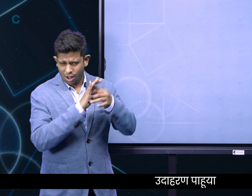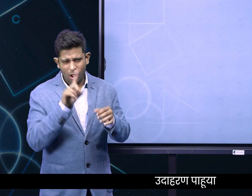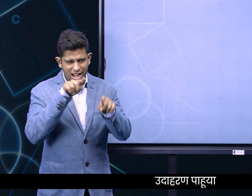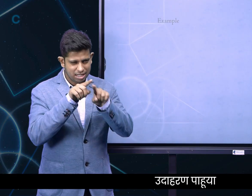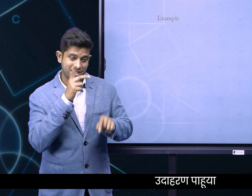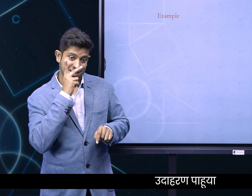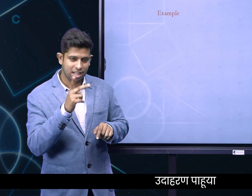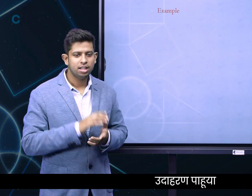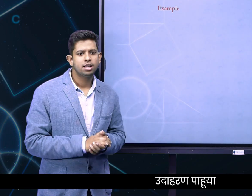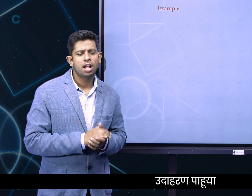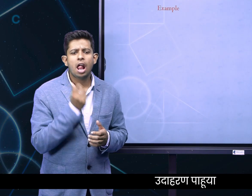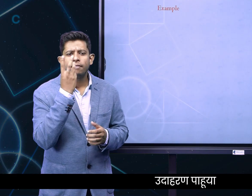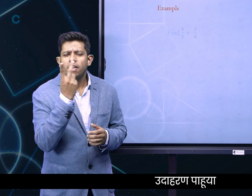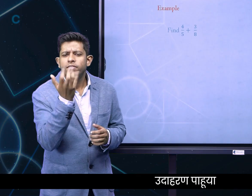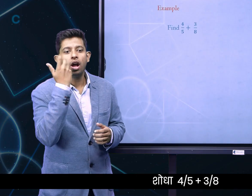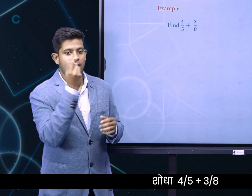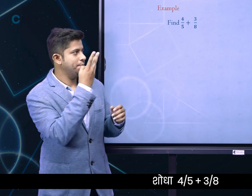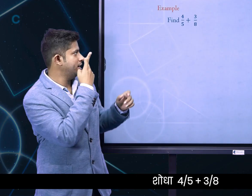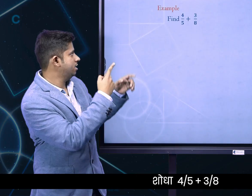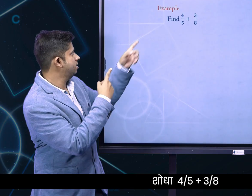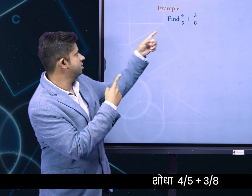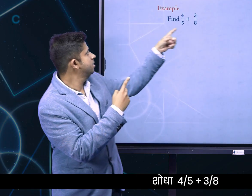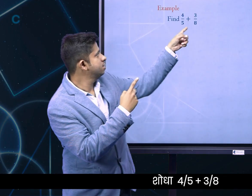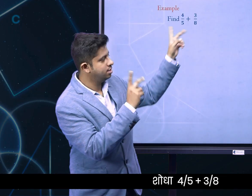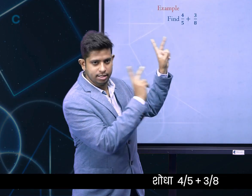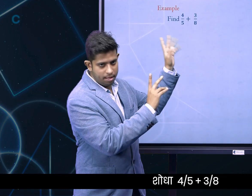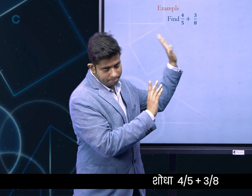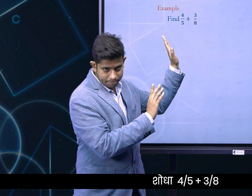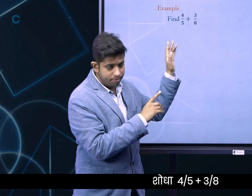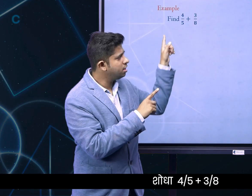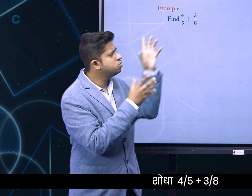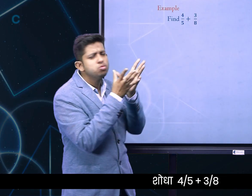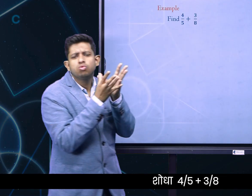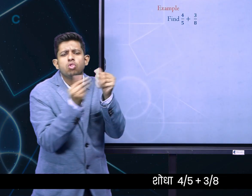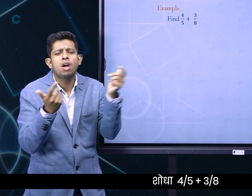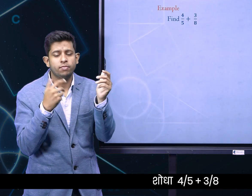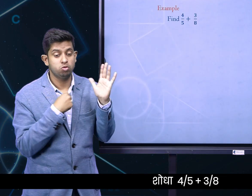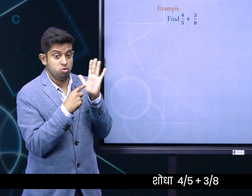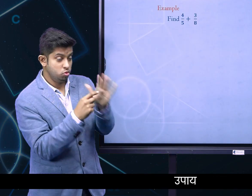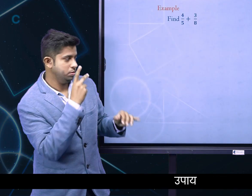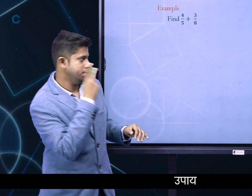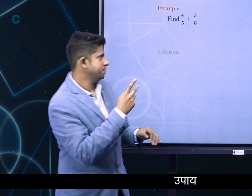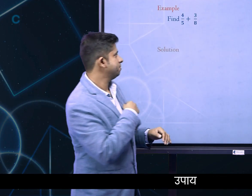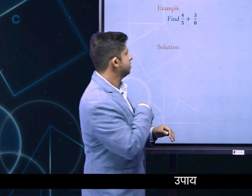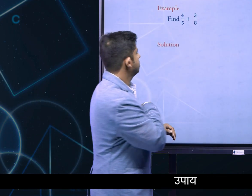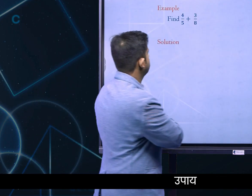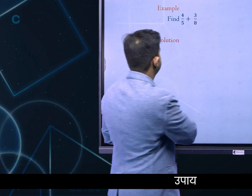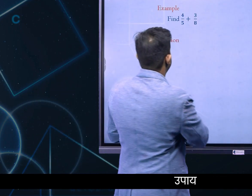उदाहरण पाहूया. शोधा 4/5 अधिक 3/8. उपाय: